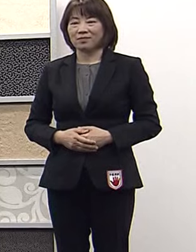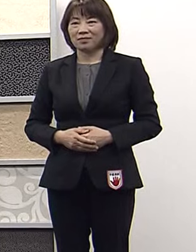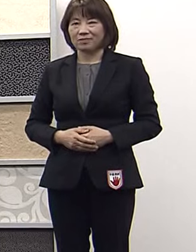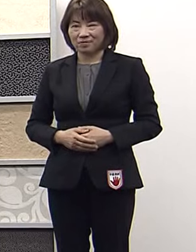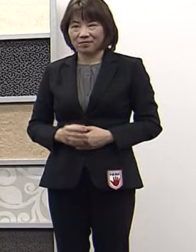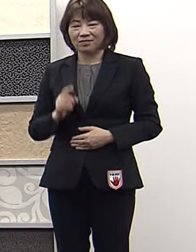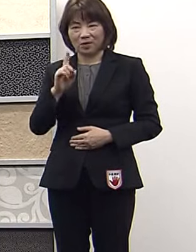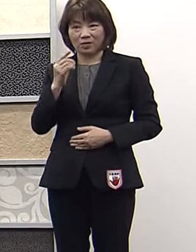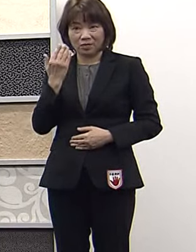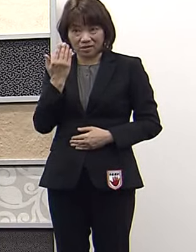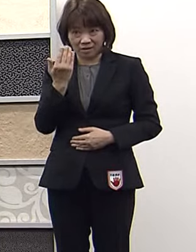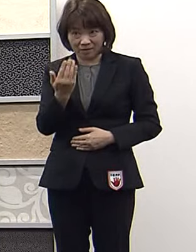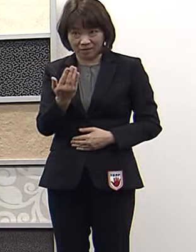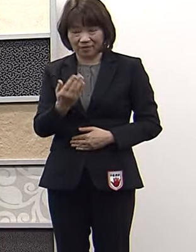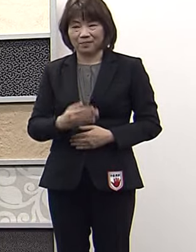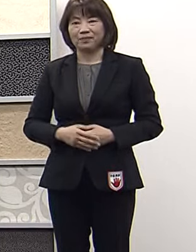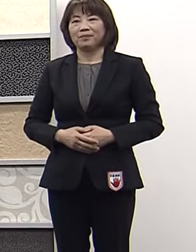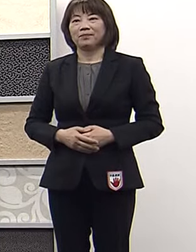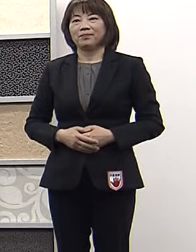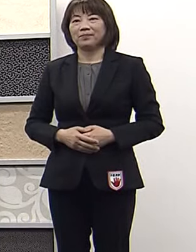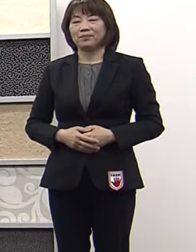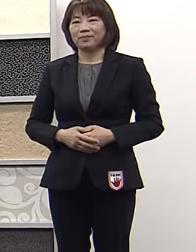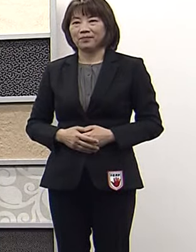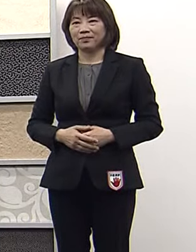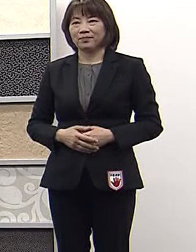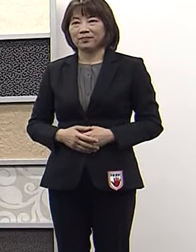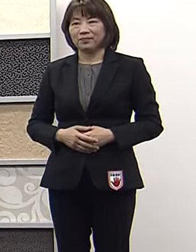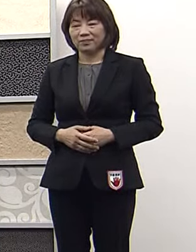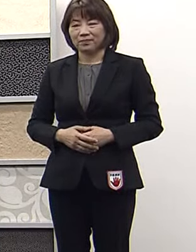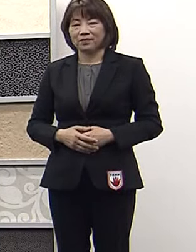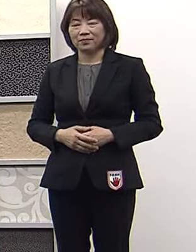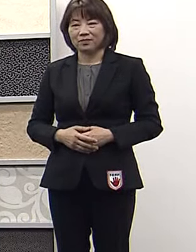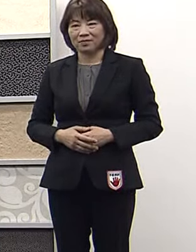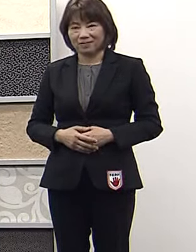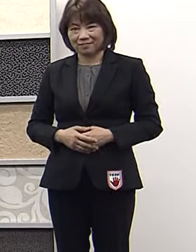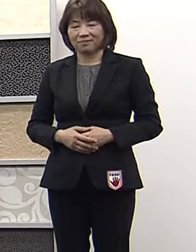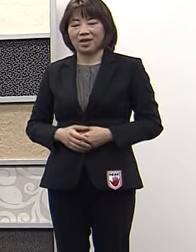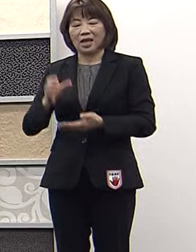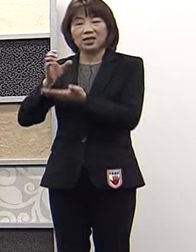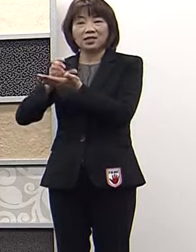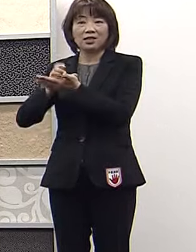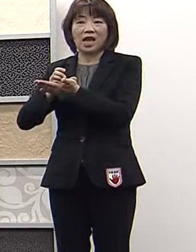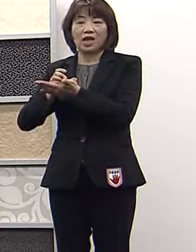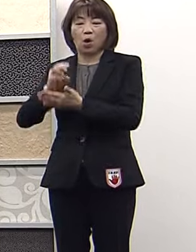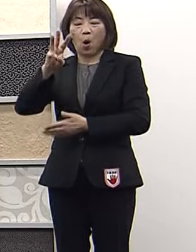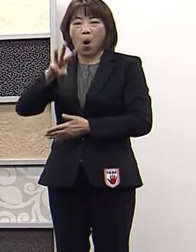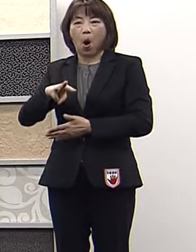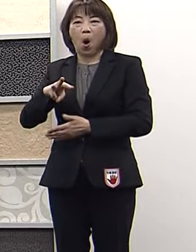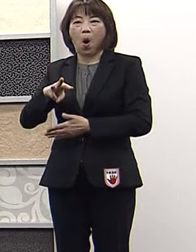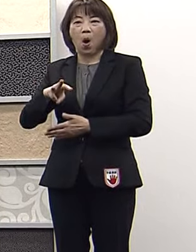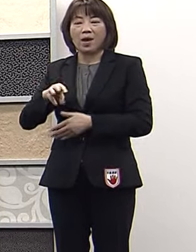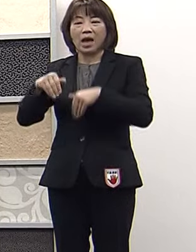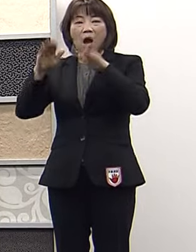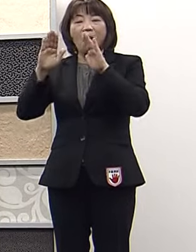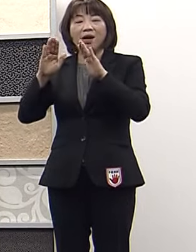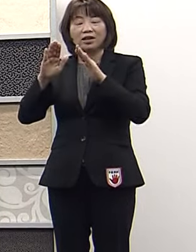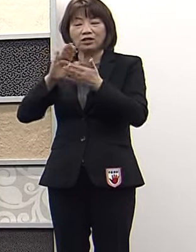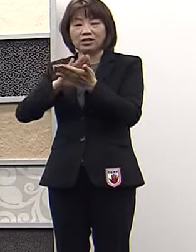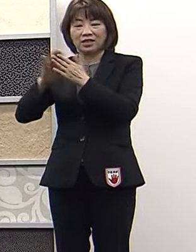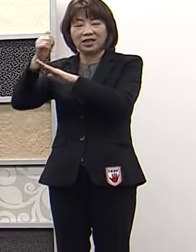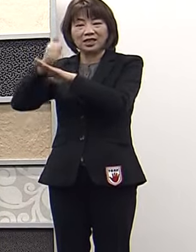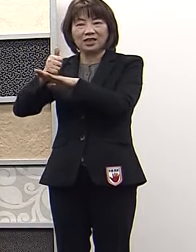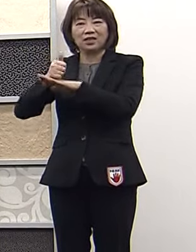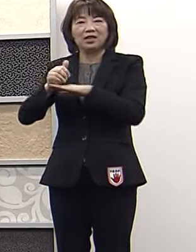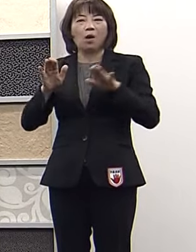あと1点よろしいですか。ちょっと時間もありますけれども、川勝知事がですね、本日辞職願いを提出されました